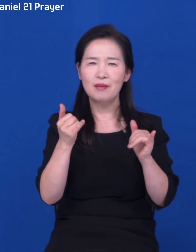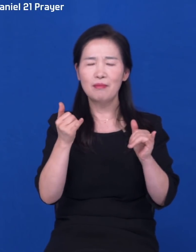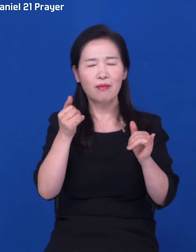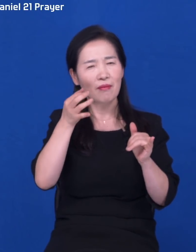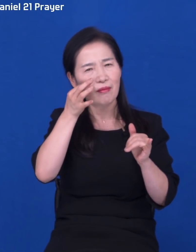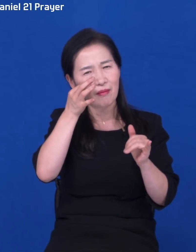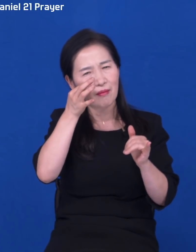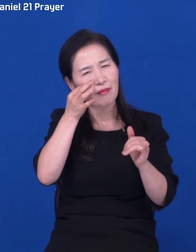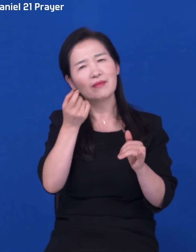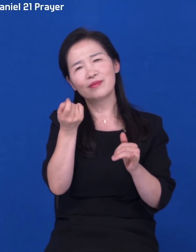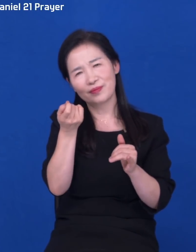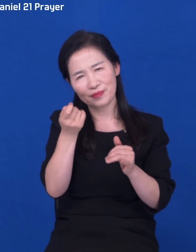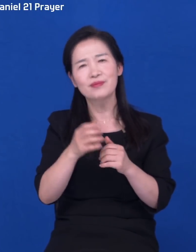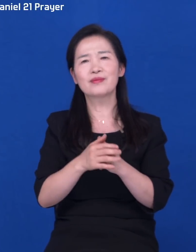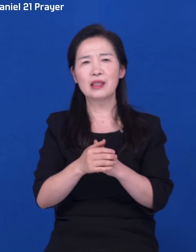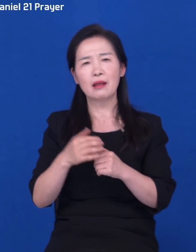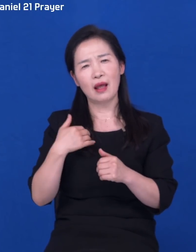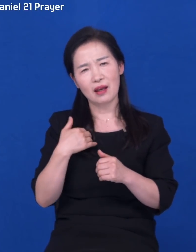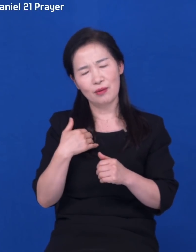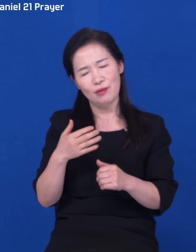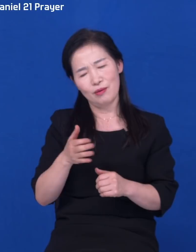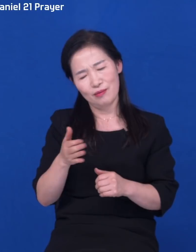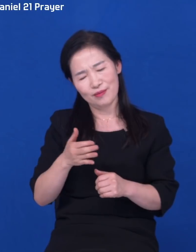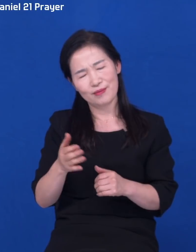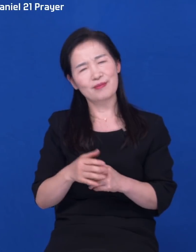이 상흔이 없다.